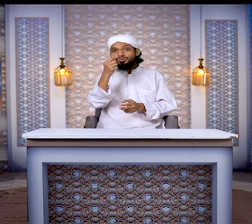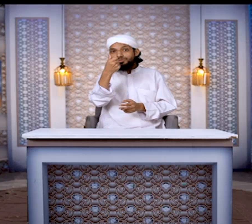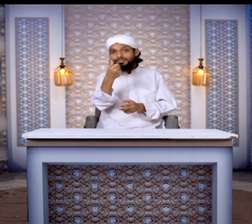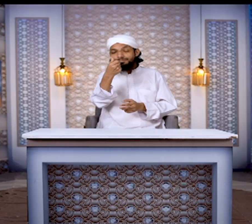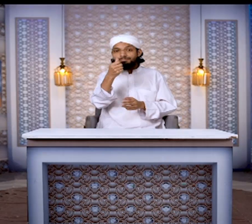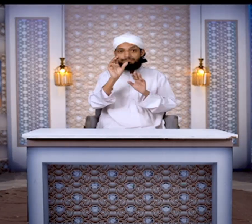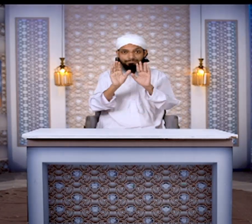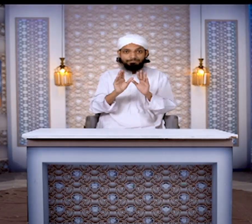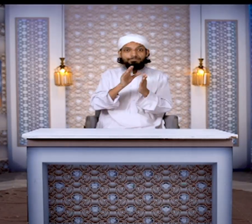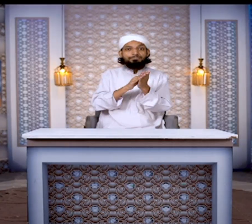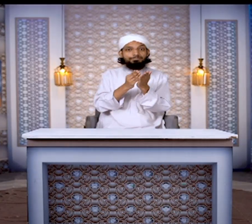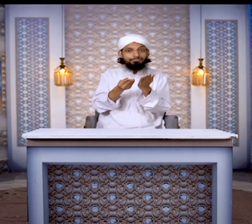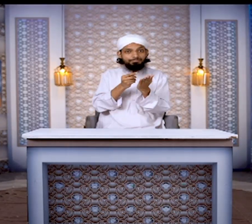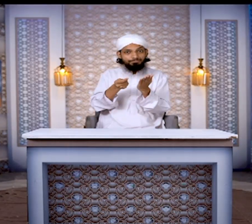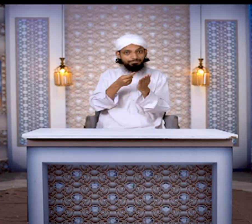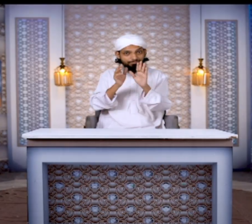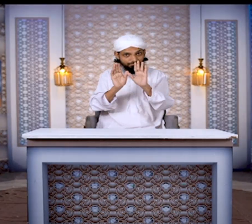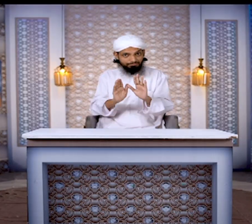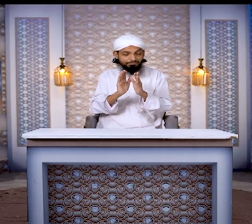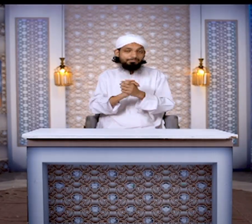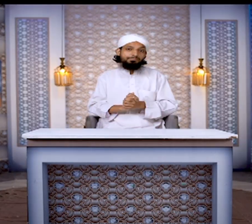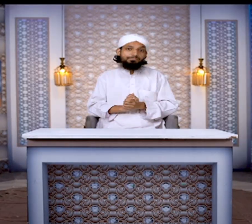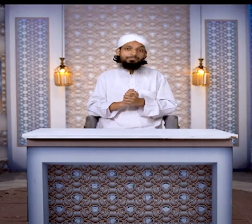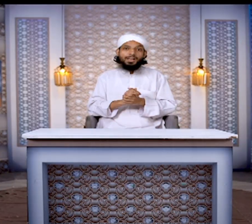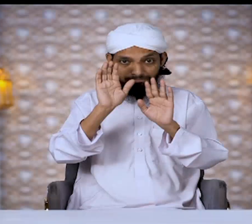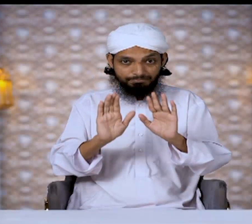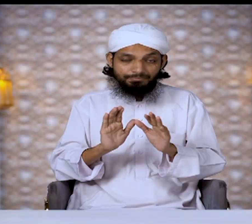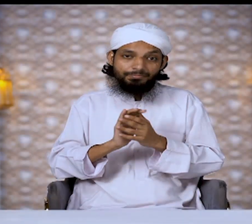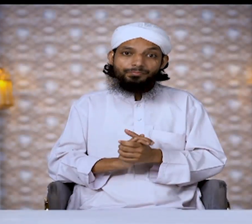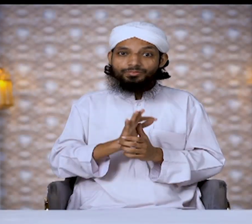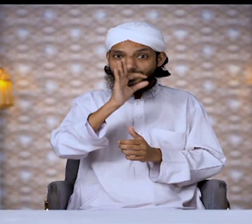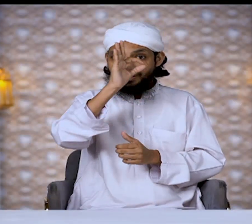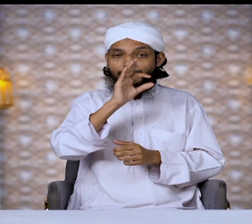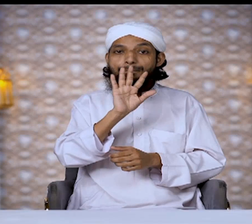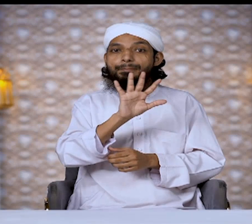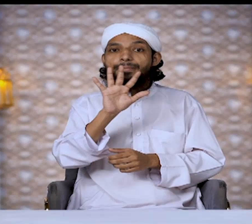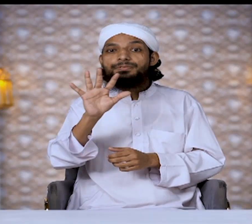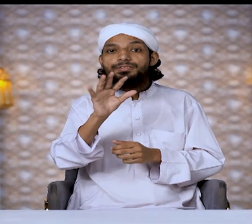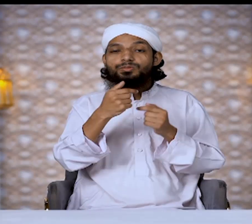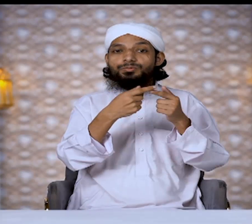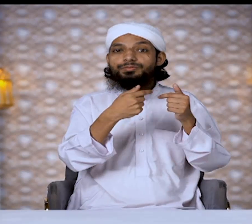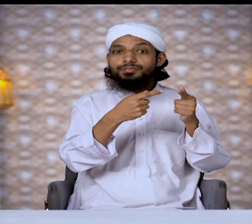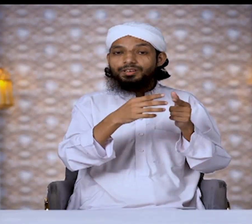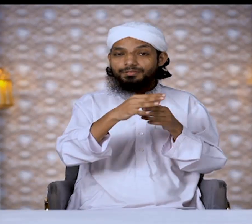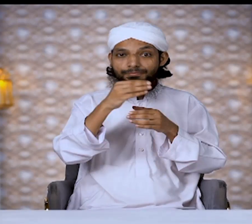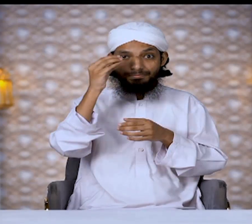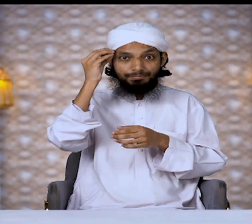ہے، جبکہ ہزارہ مسائل ضمناً زیر بحث آئے ہیں۔ آپ رحمت اللہ علیہ 55 سے زائد علوم پر عبور رکھنے والے